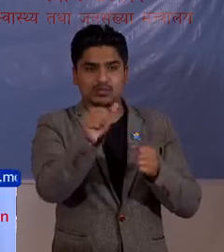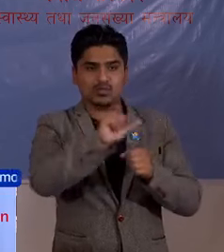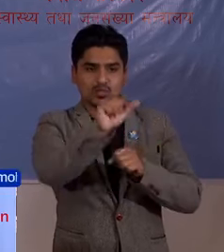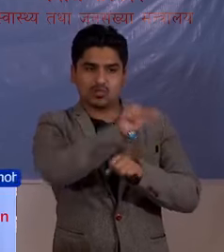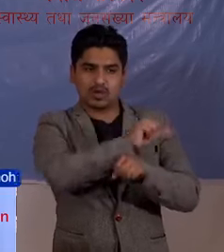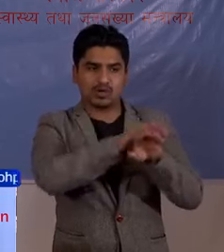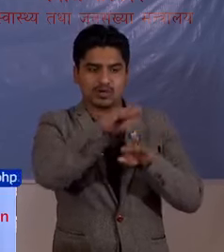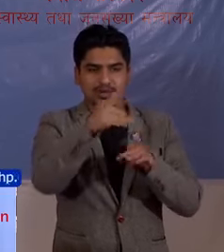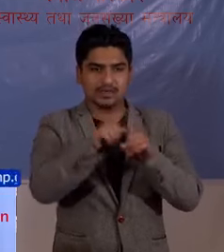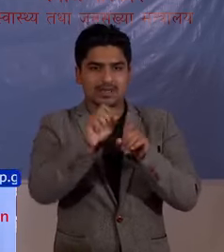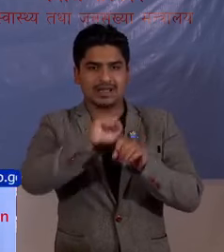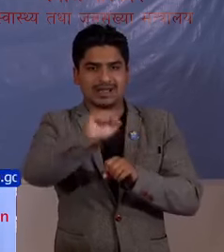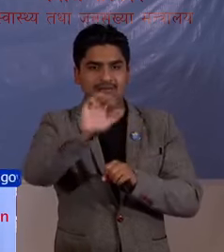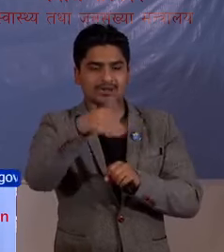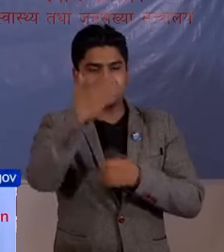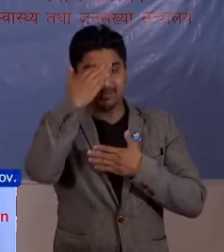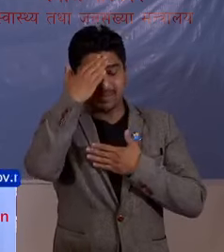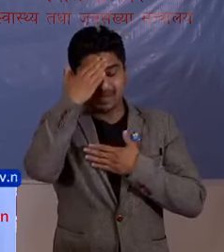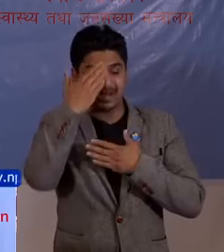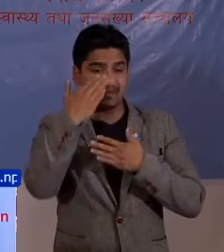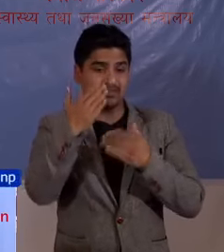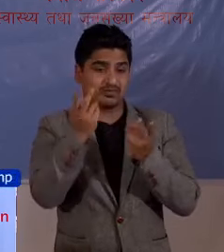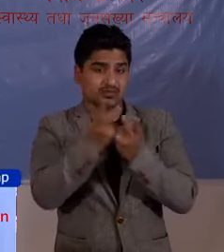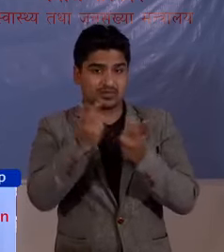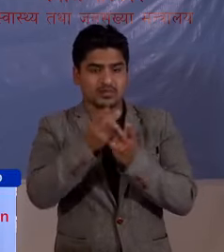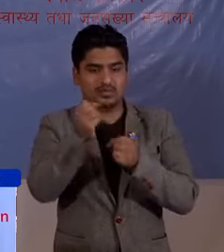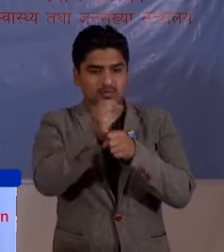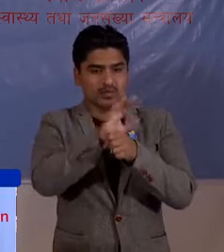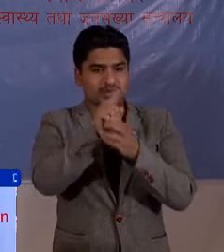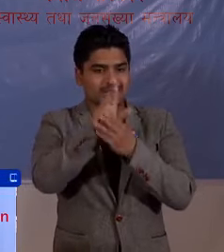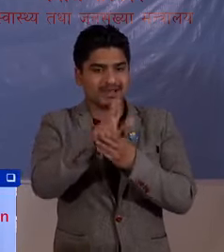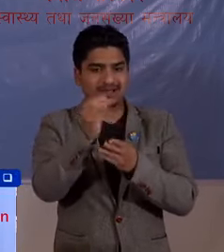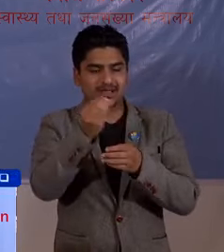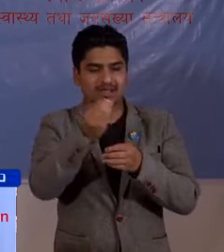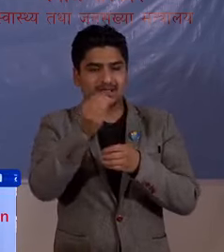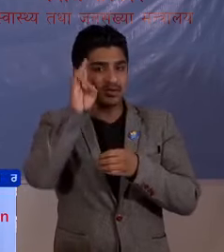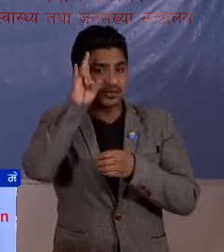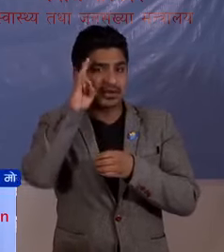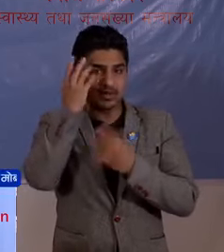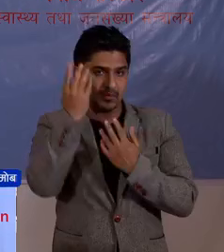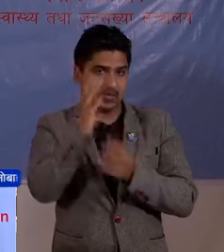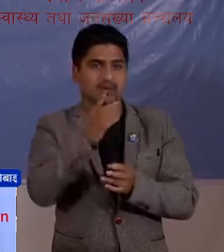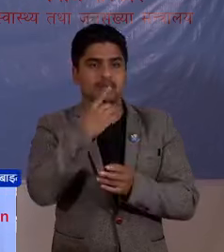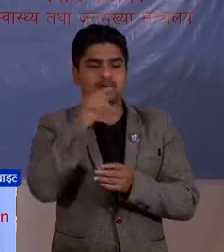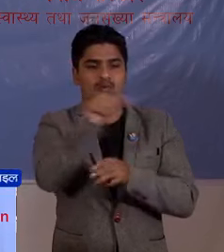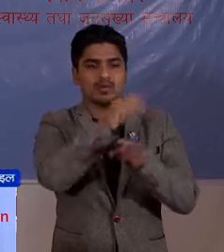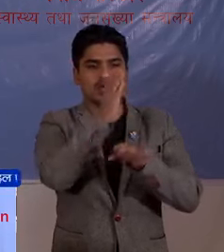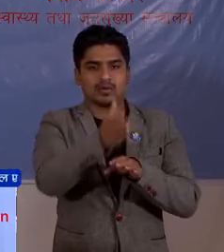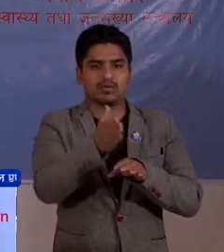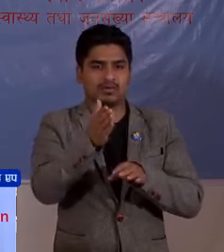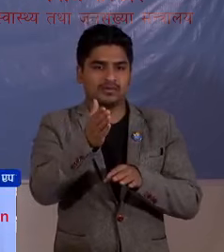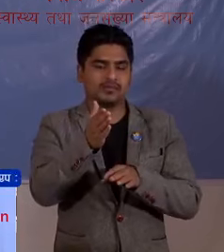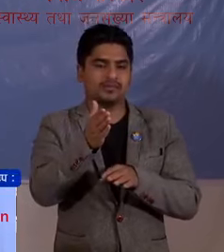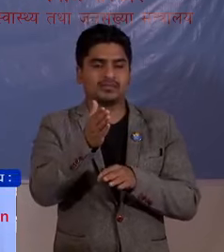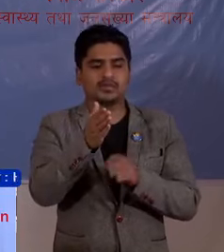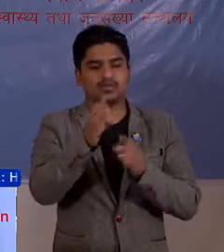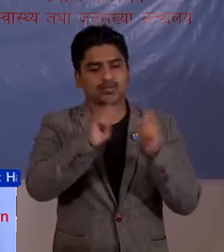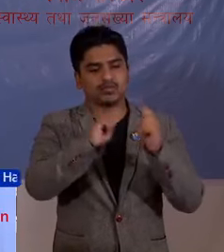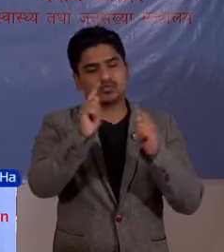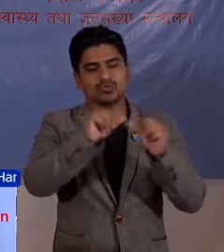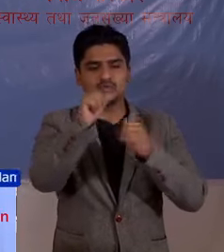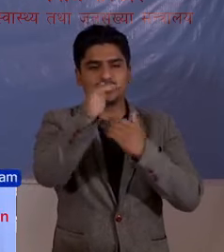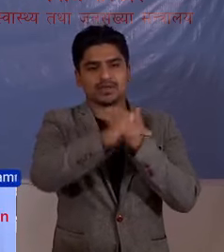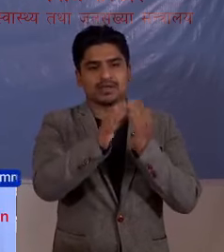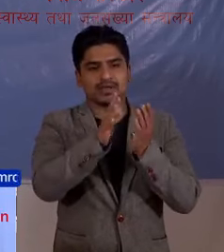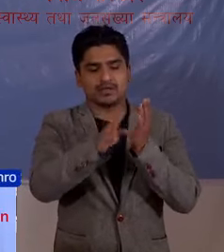आफूलाई रोग लागेको जस्तो अथवा कोभिड 19 को केही शङ्का लागेको खण्डमा उहाँहरूले जुन विधिबाट हुन्छ